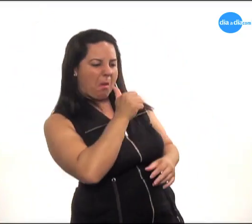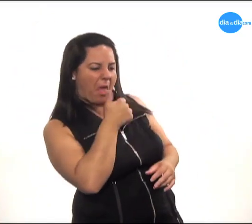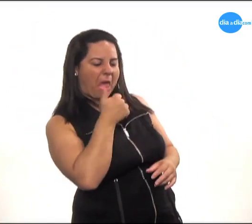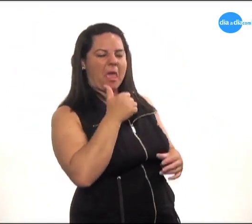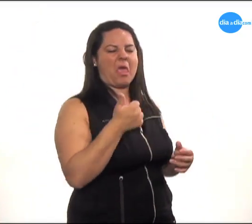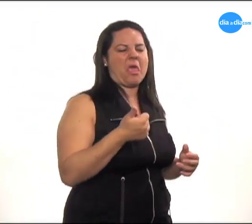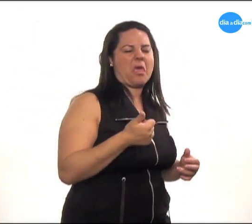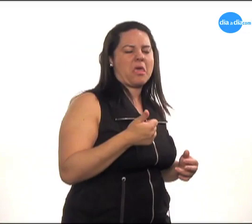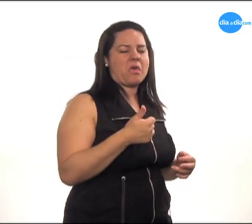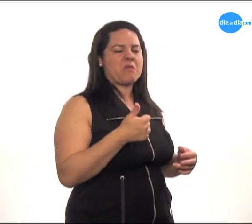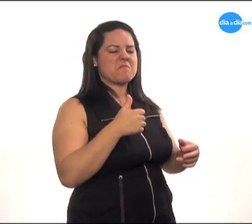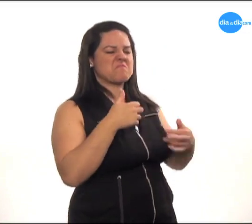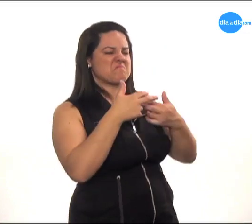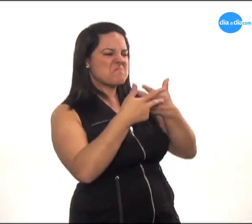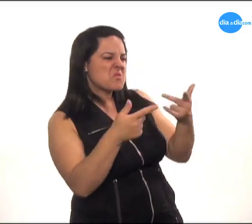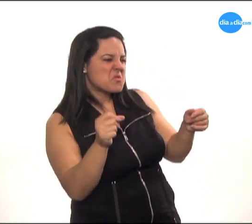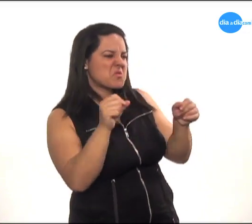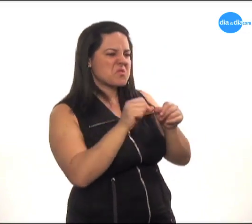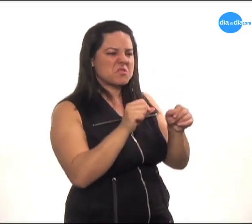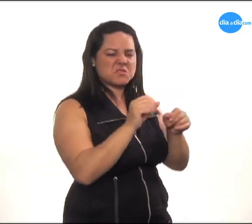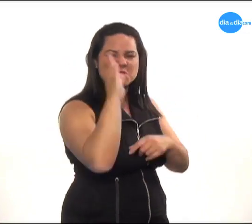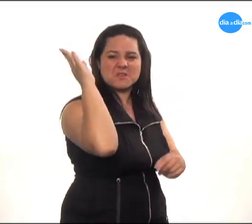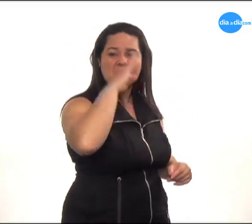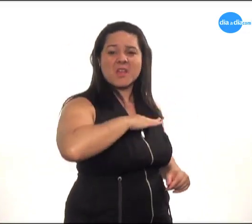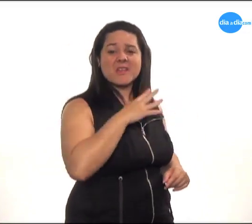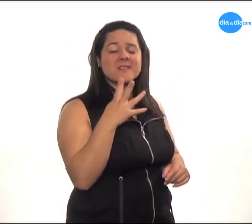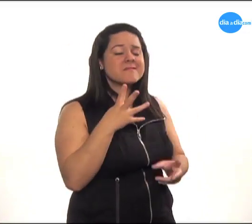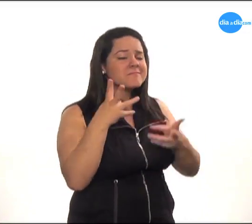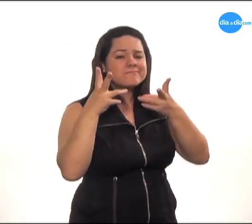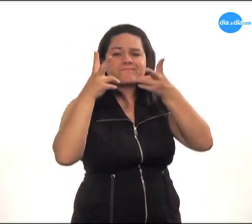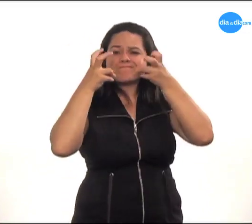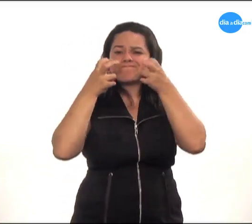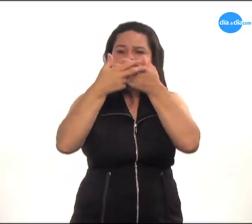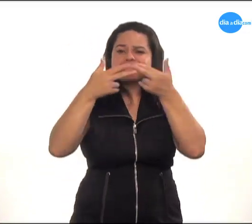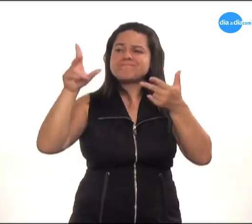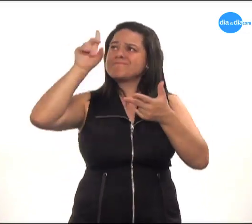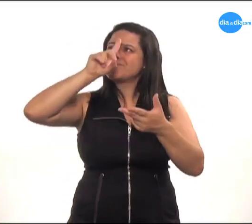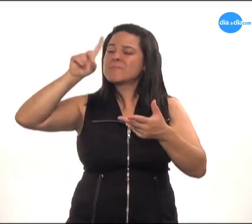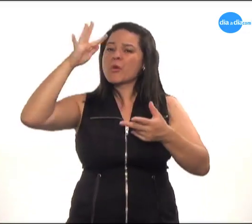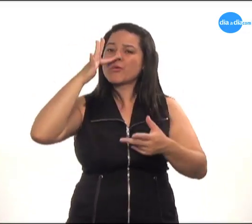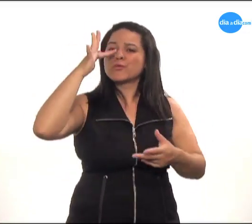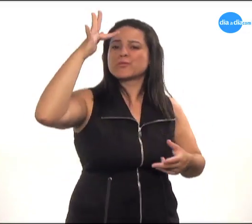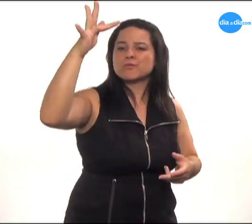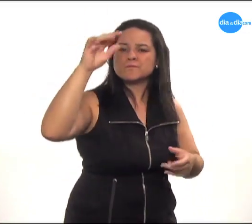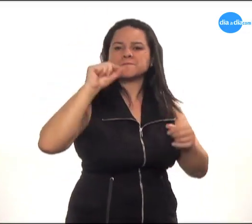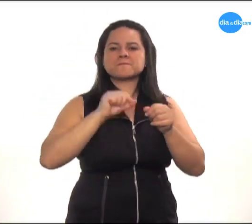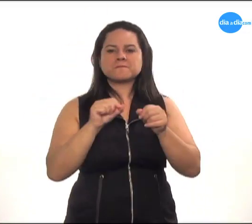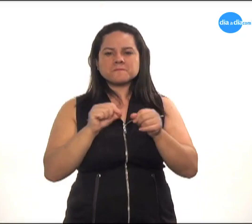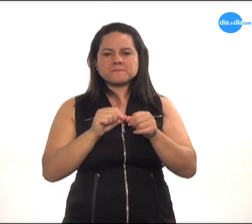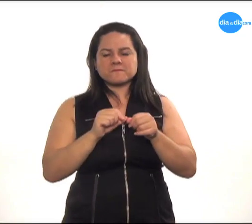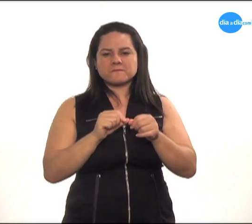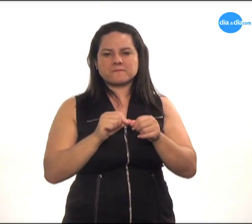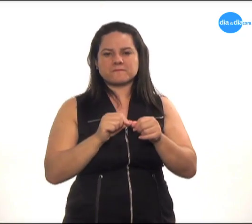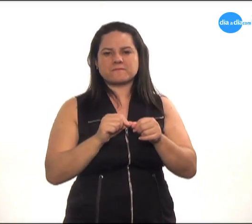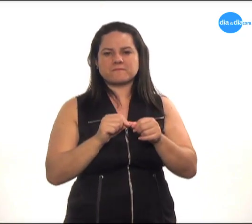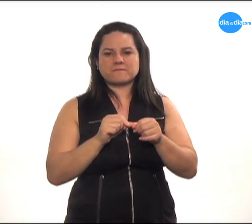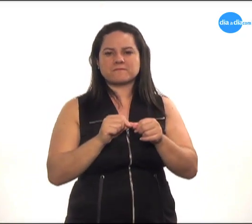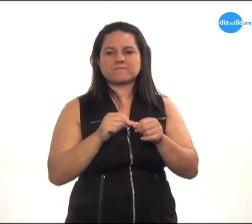seus amigos, fica tão intoxicado que não é capaz de perceber o que o Senhor fará no futuro.